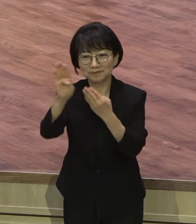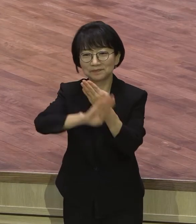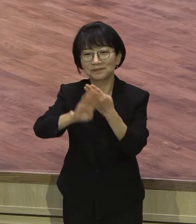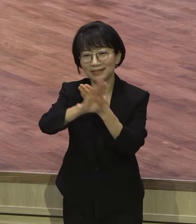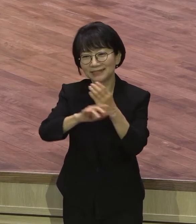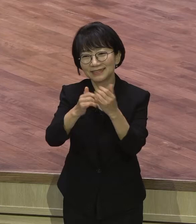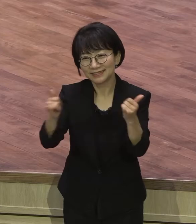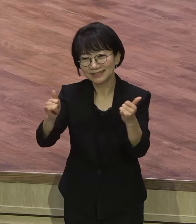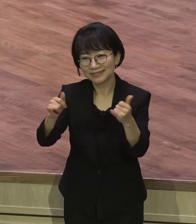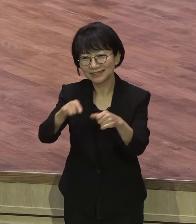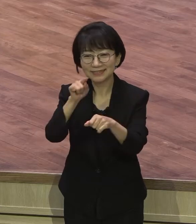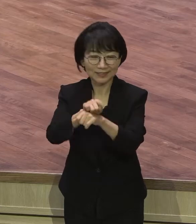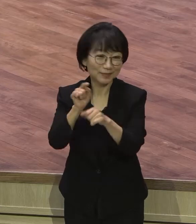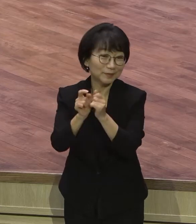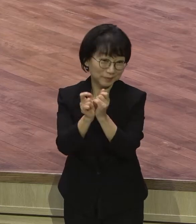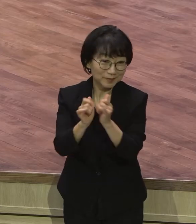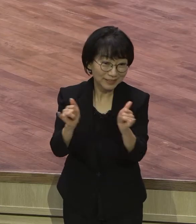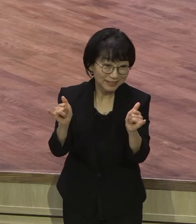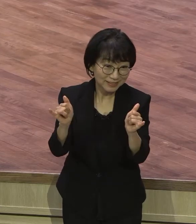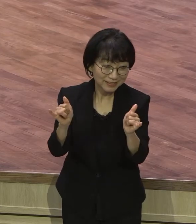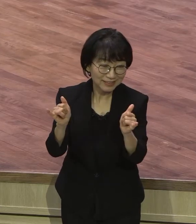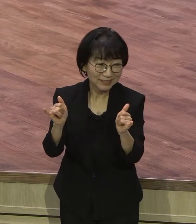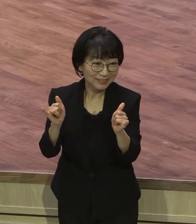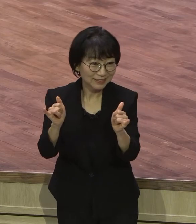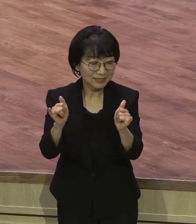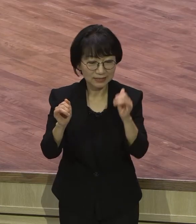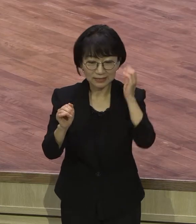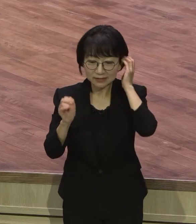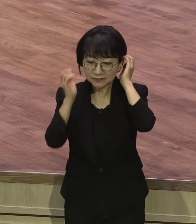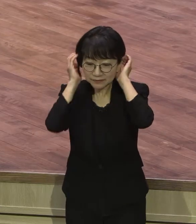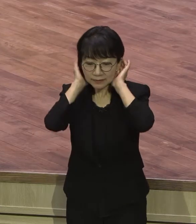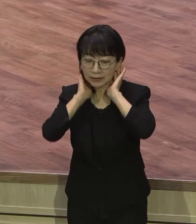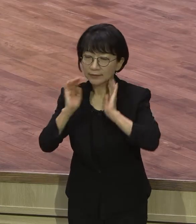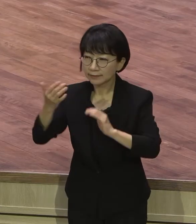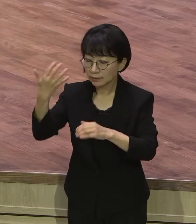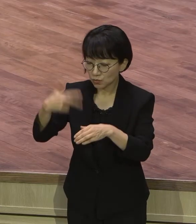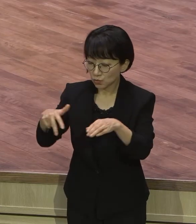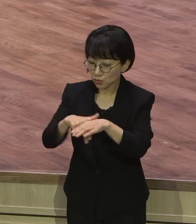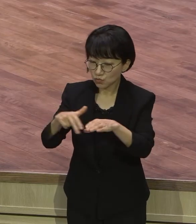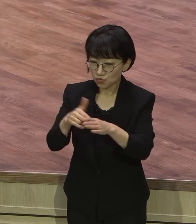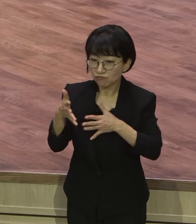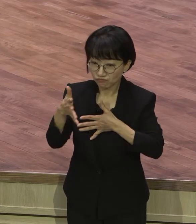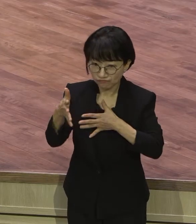말합니다. 바리새인 서기관들. 당시에 종교 지도자들.